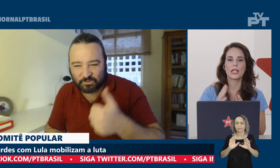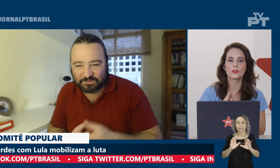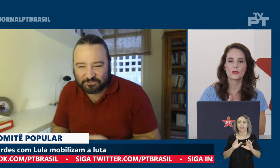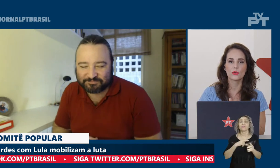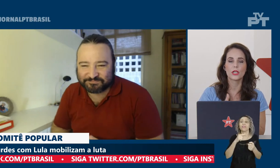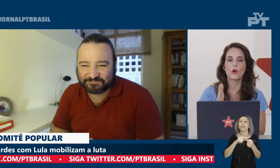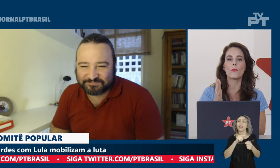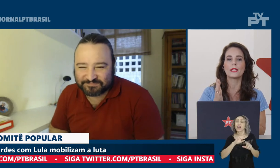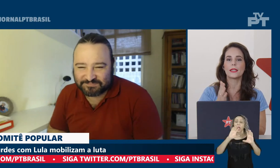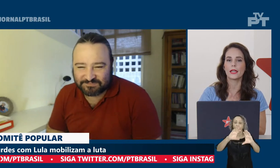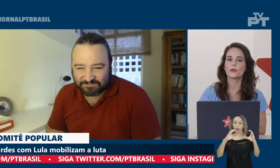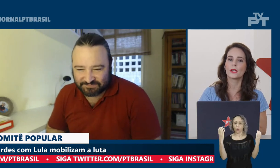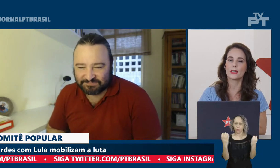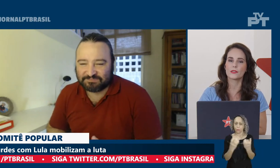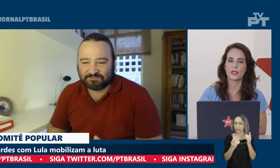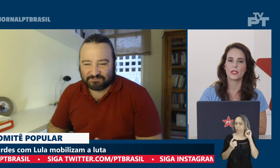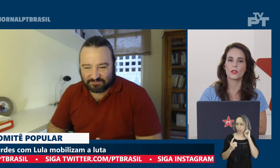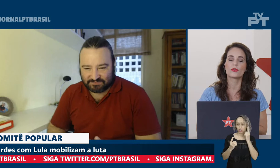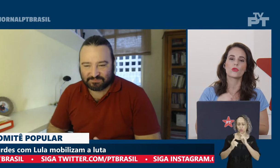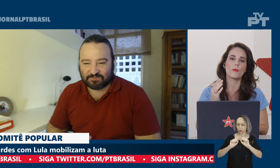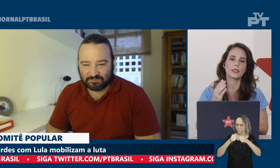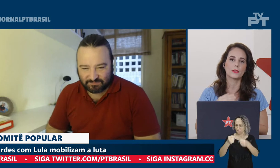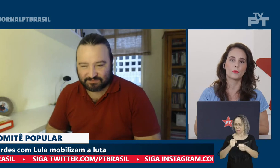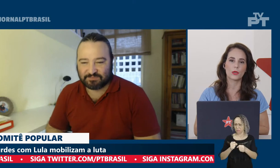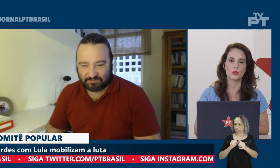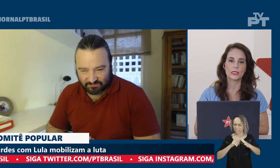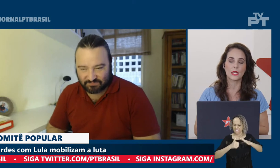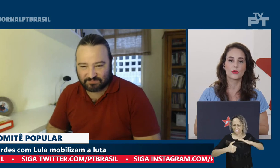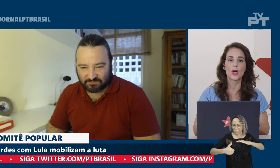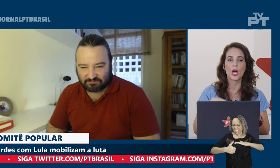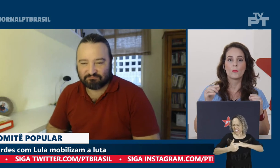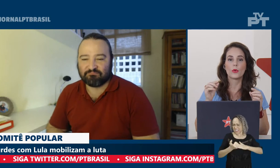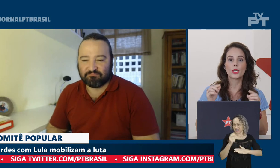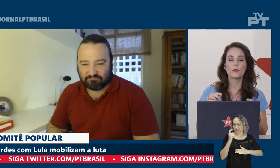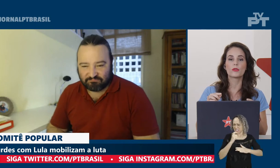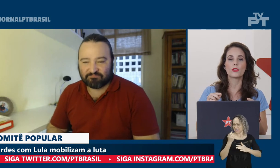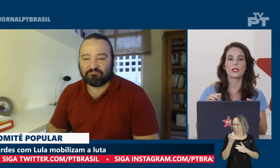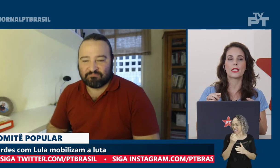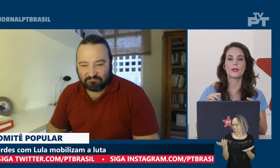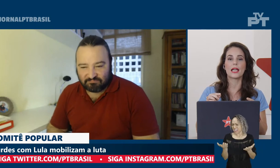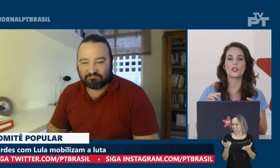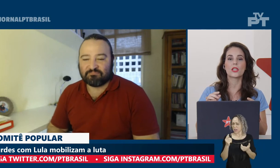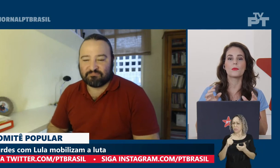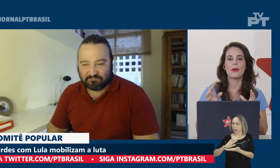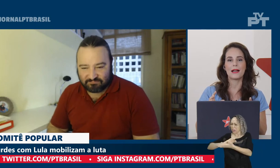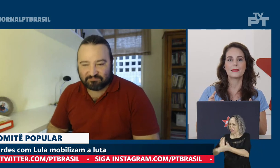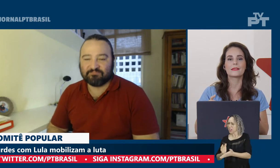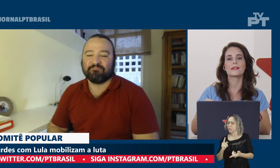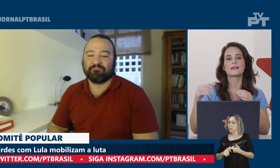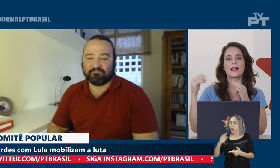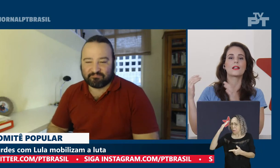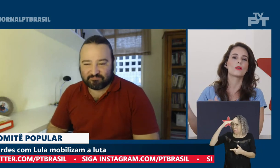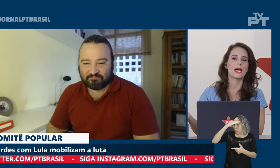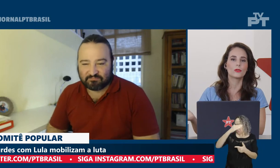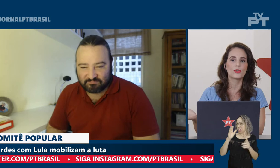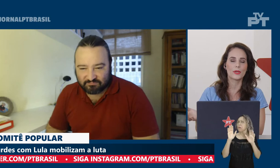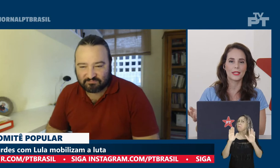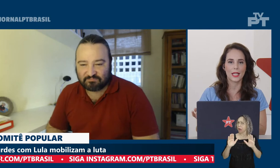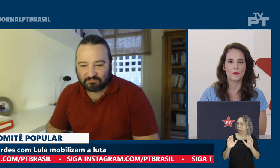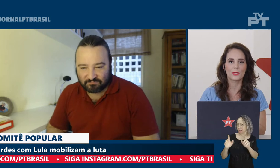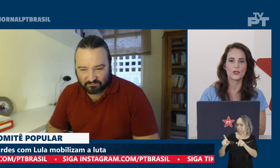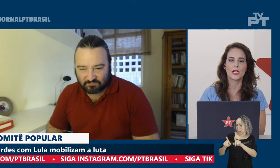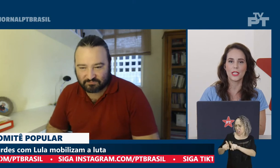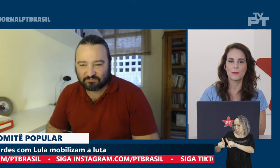A comunidade surda combatendo aí as fake news, combatendo o preconceito, porque o Bolsonaro ele acha que basta estar ao lado